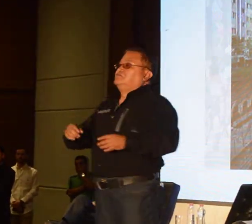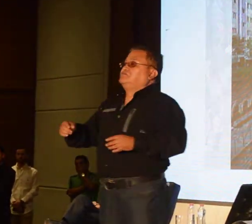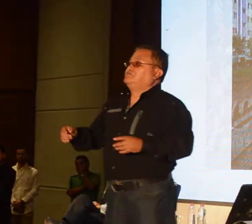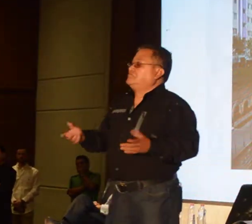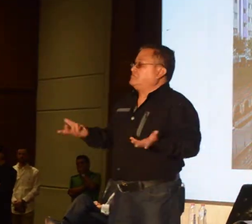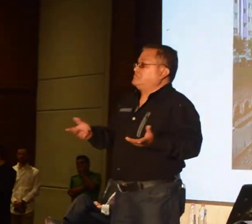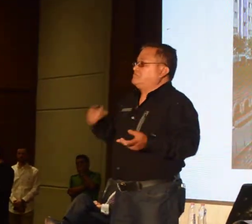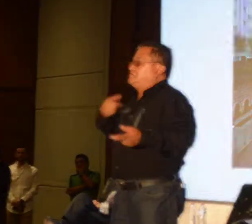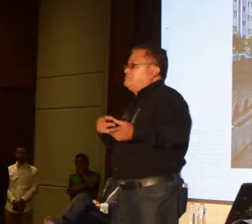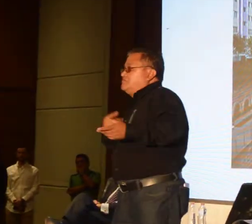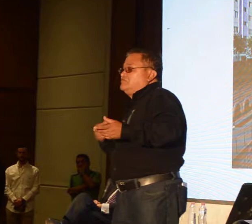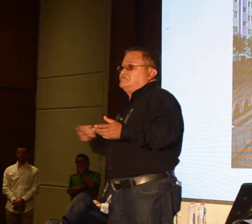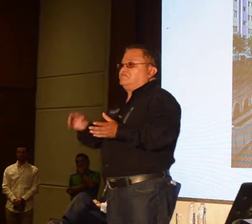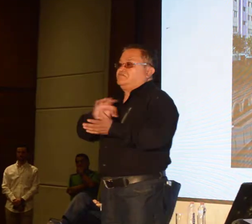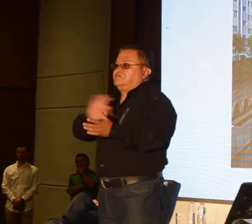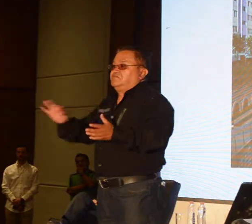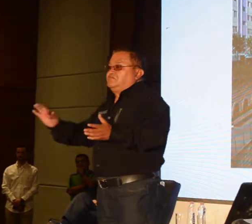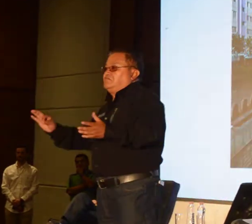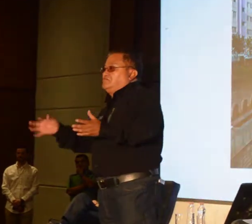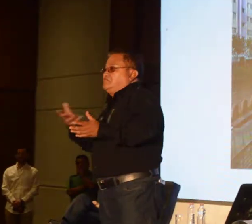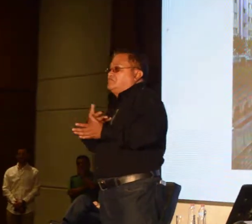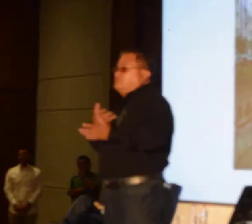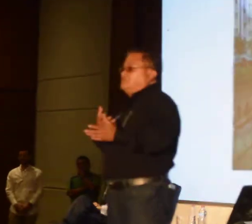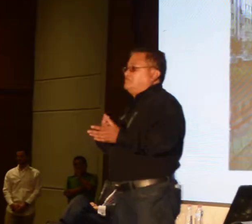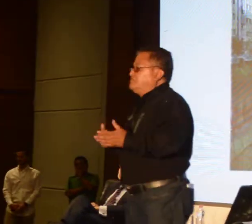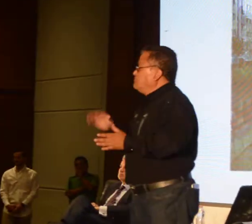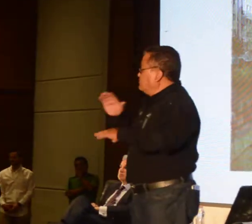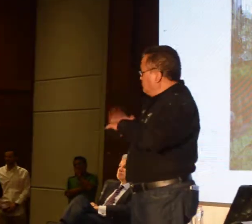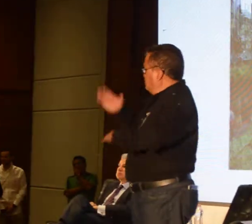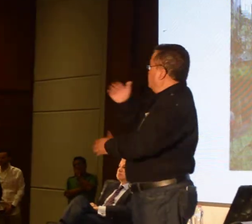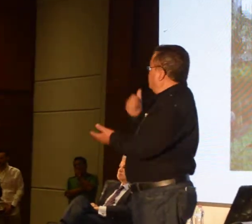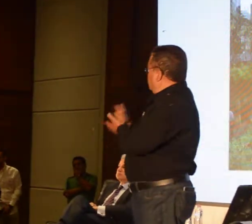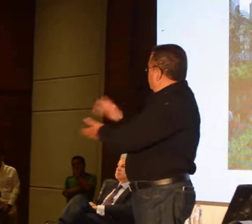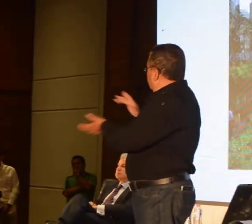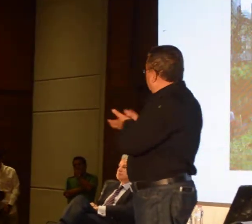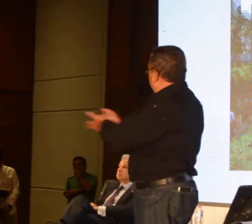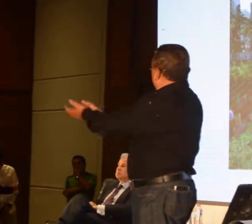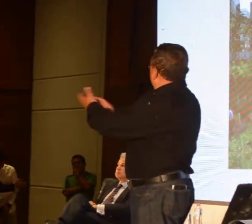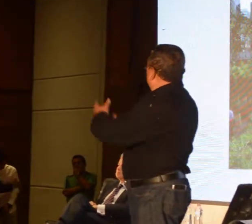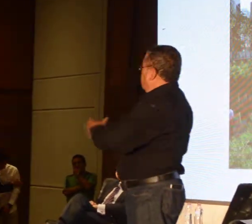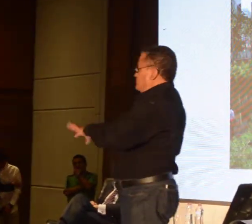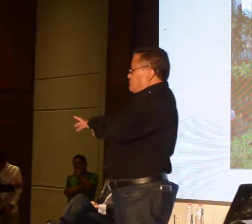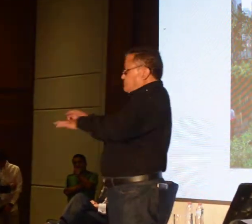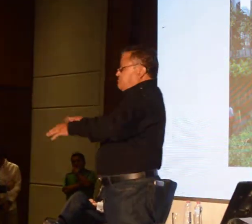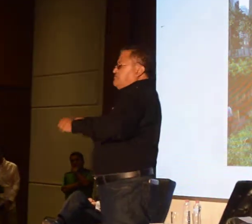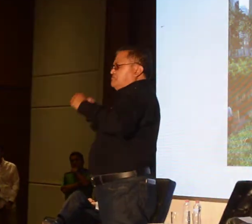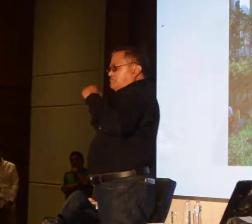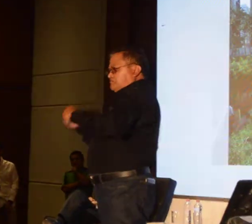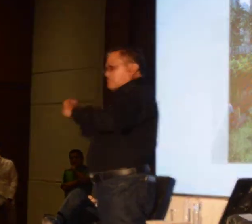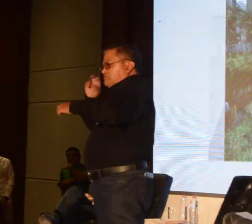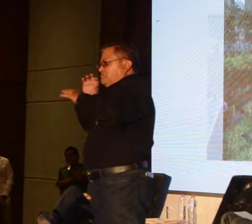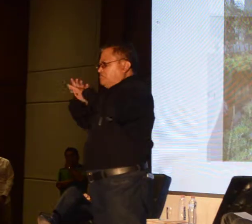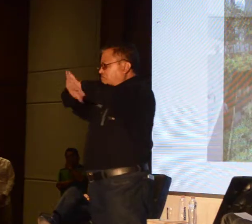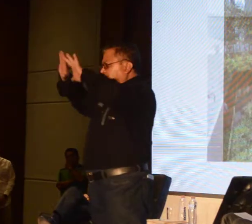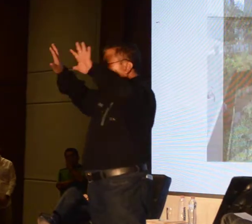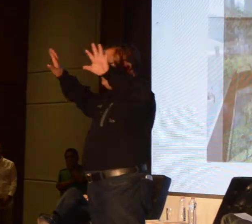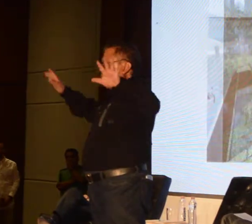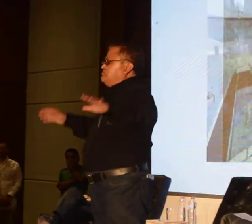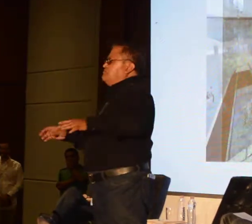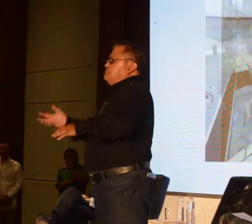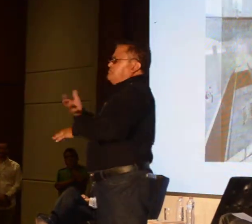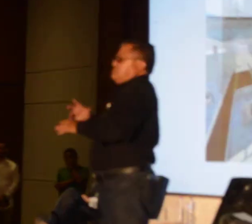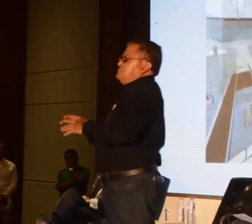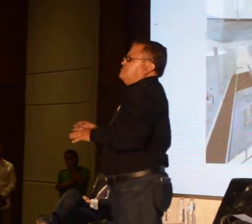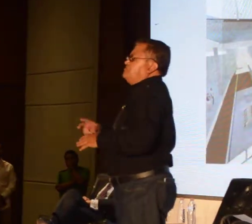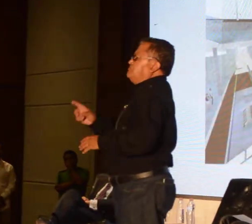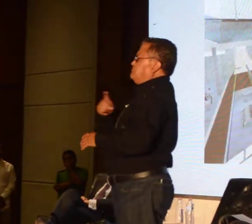delegación, sin embargo, con limitantes por la falta de competencia y reglas claras en materia jurídica, pero tenemos que